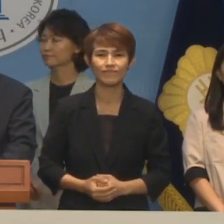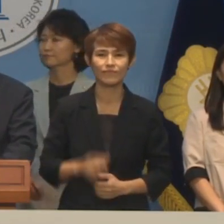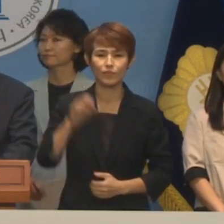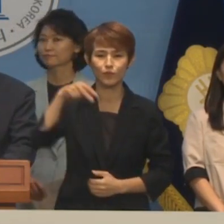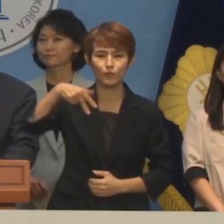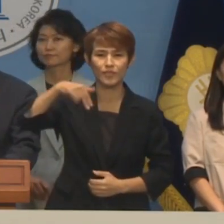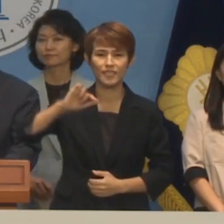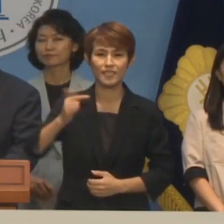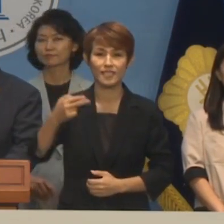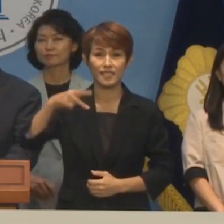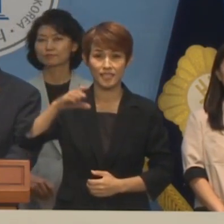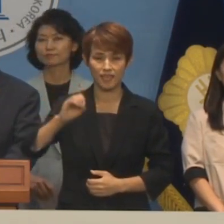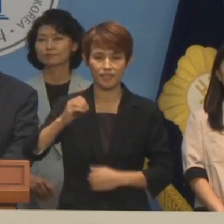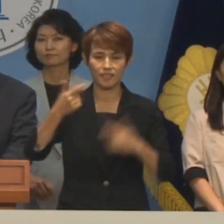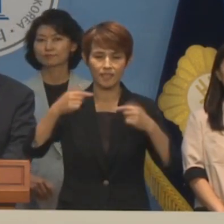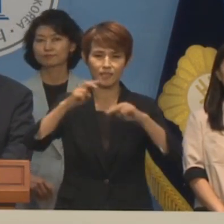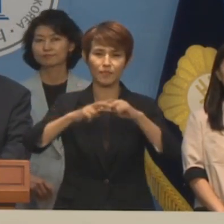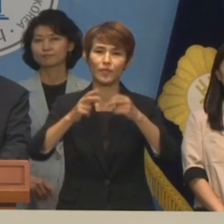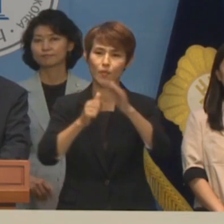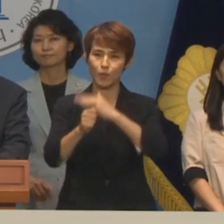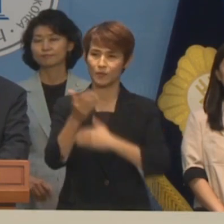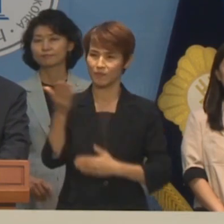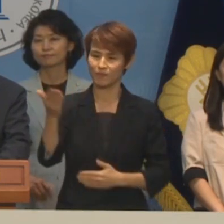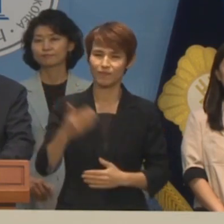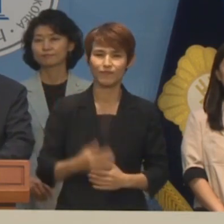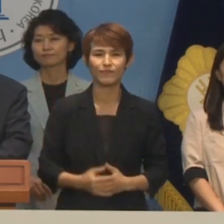유진상 전 상임대표님 오셨습니다.